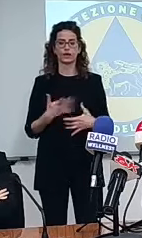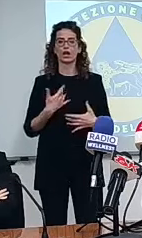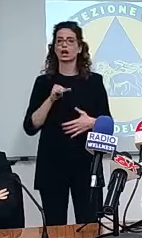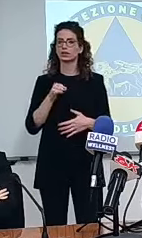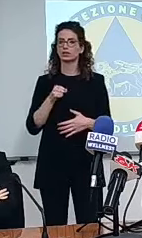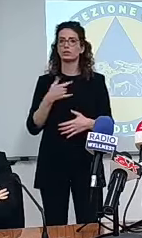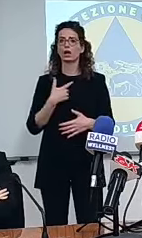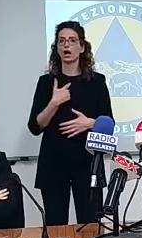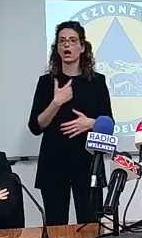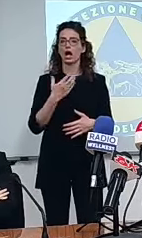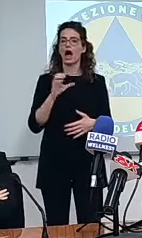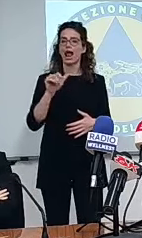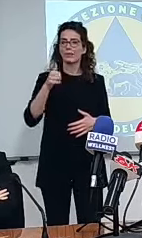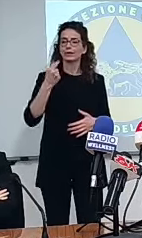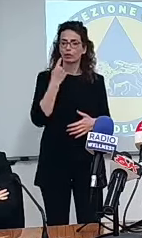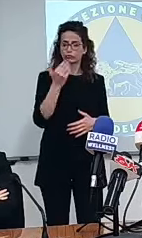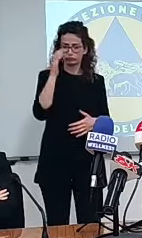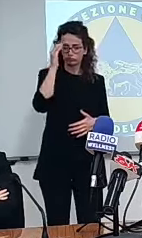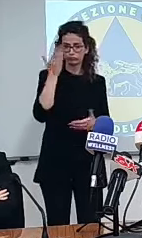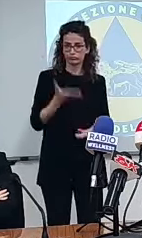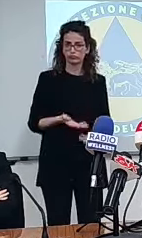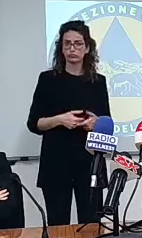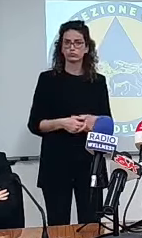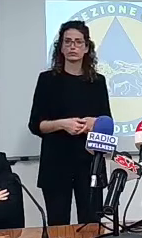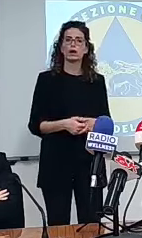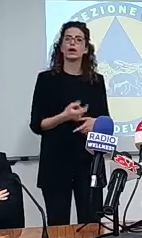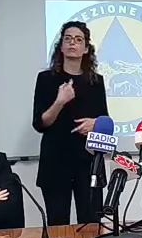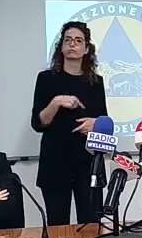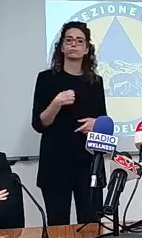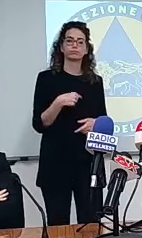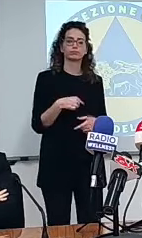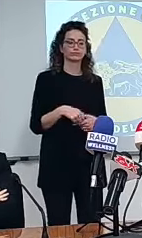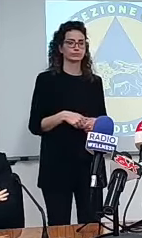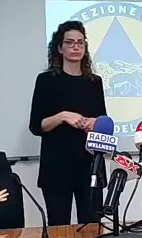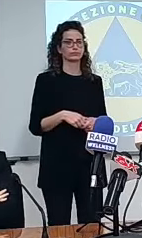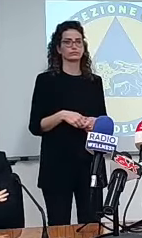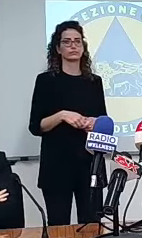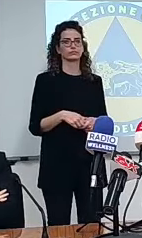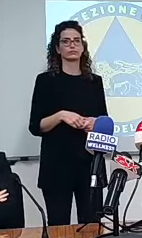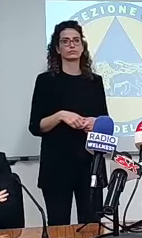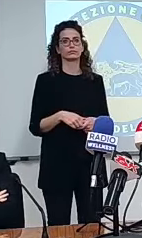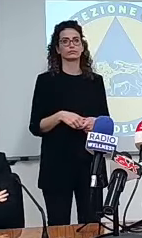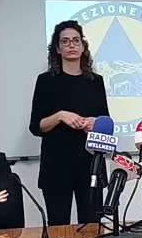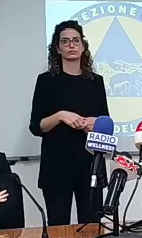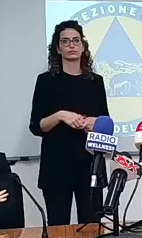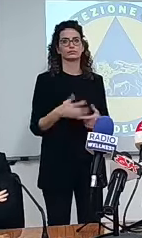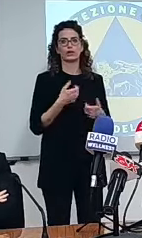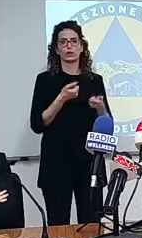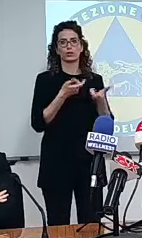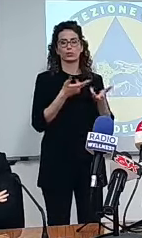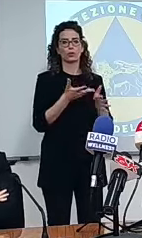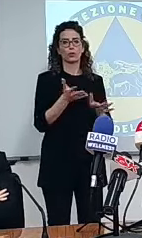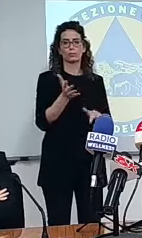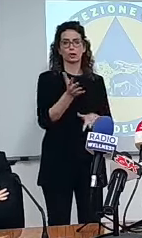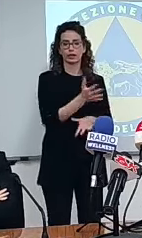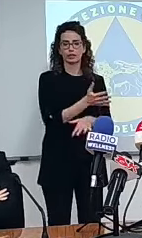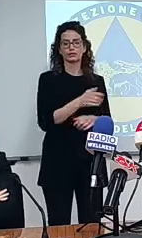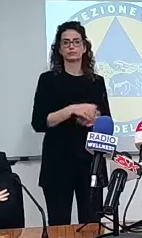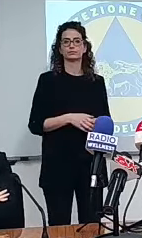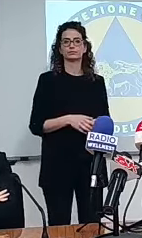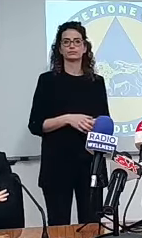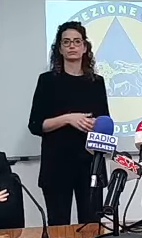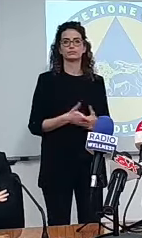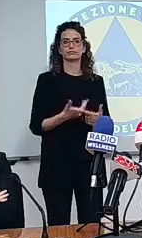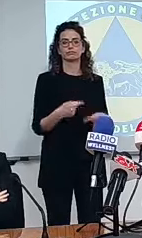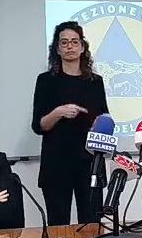Sì, comunque dimmi Albino, ti ascolto. No, no, appunto era per dire che beh, al di là dei numeri, qua mi